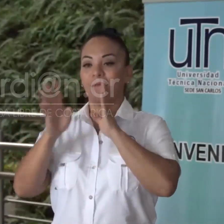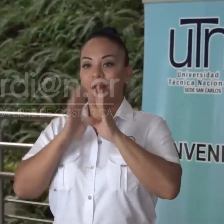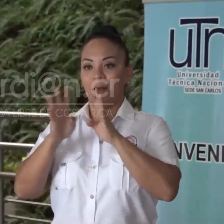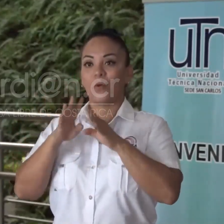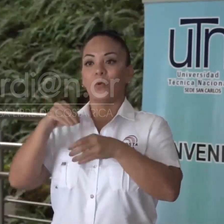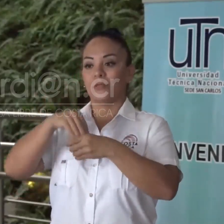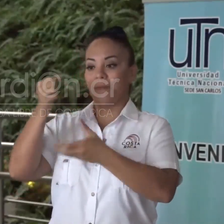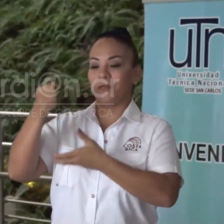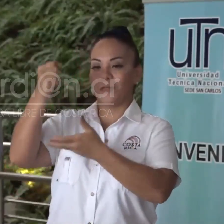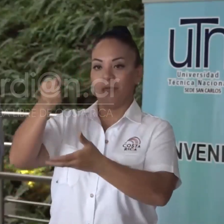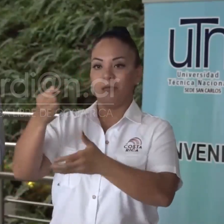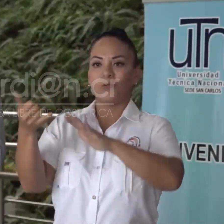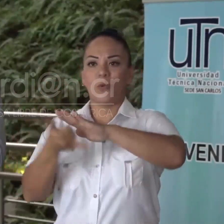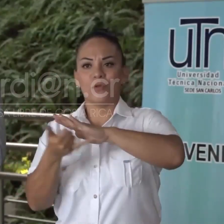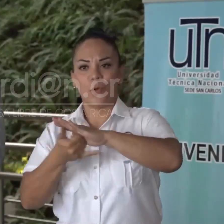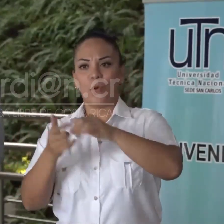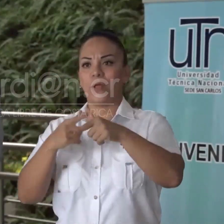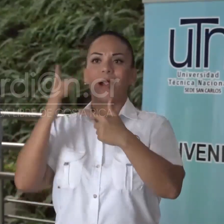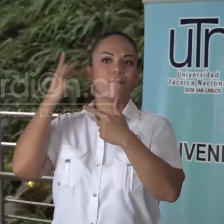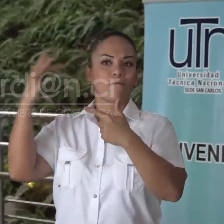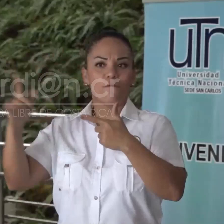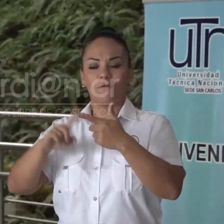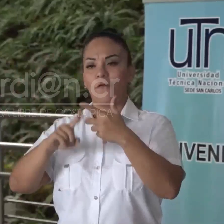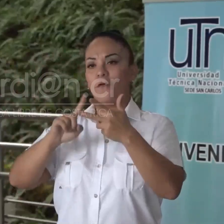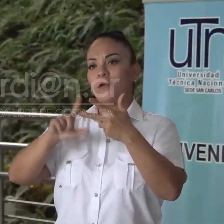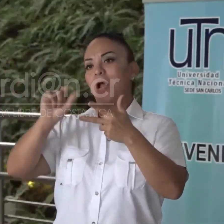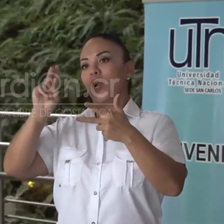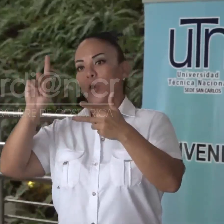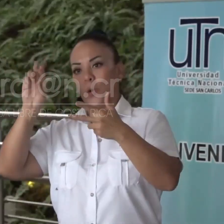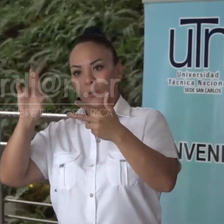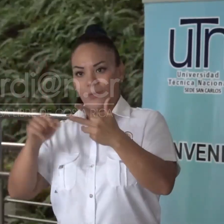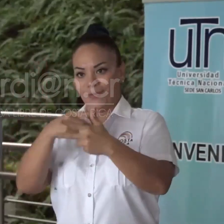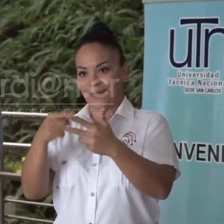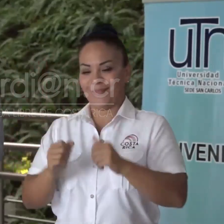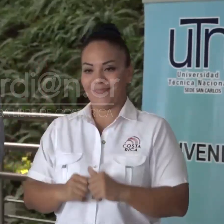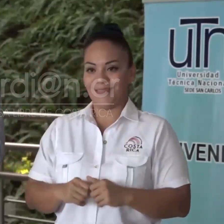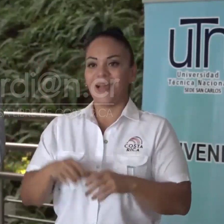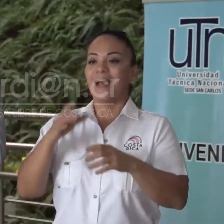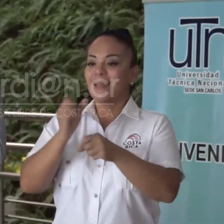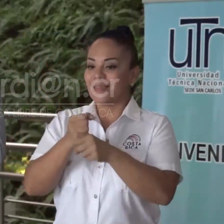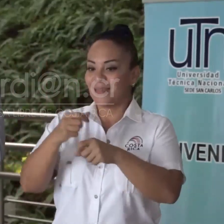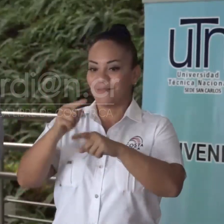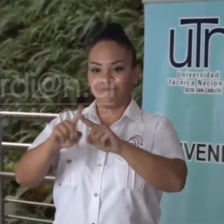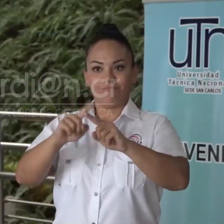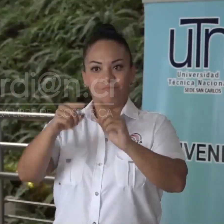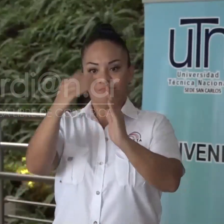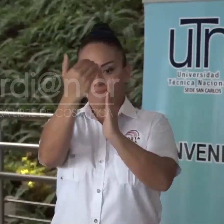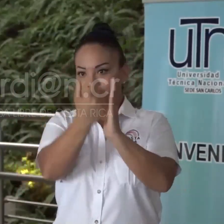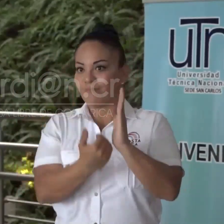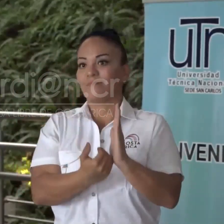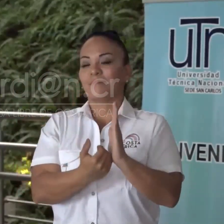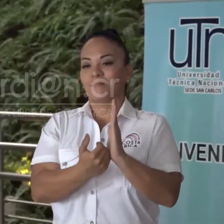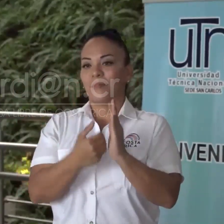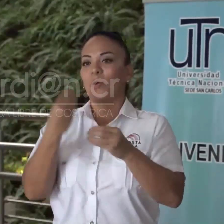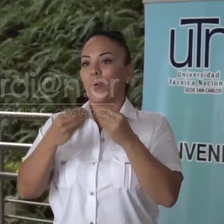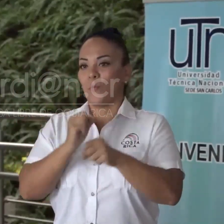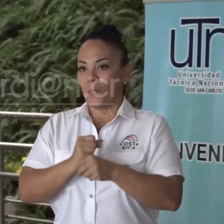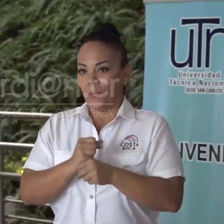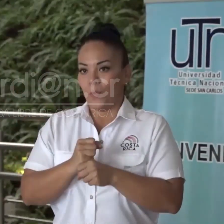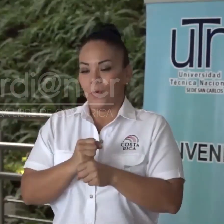inversionistas en Nueva York, en California o en Londres. Hay que hacer los términos de la emisión.